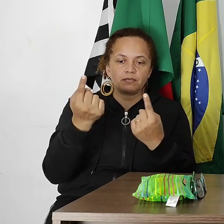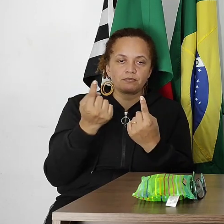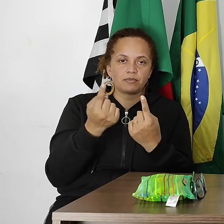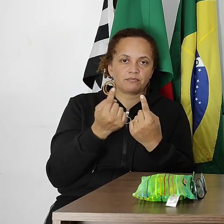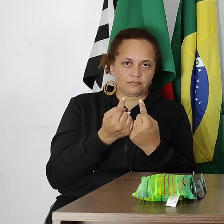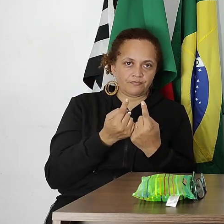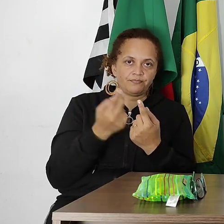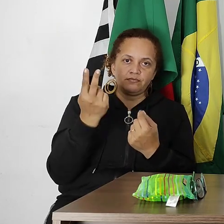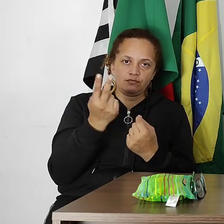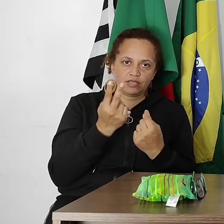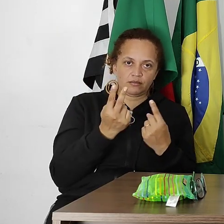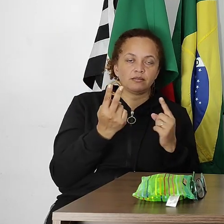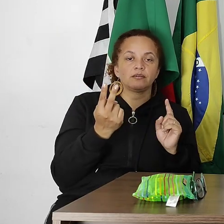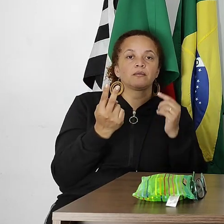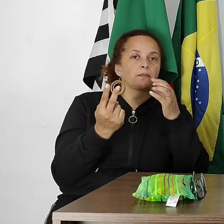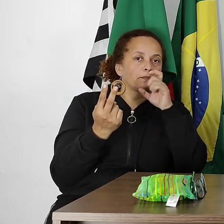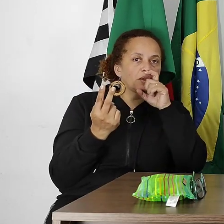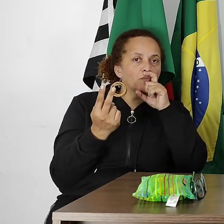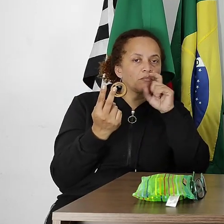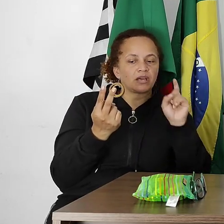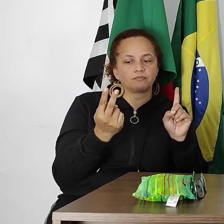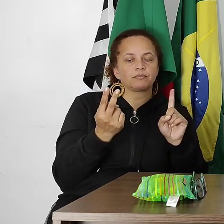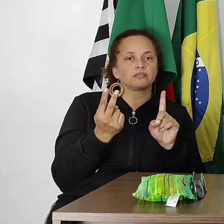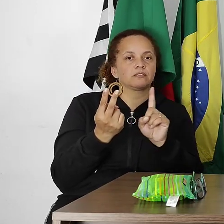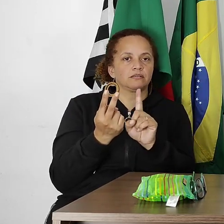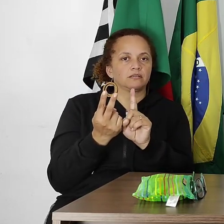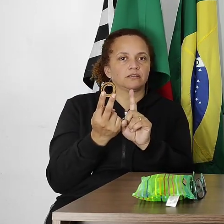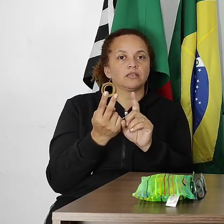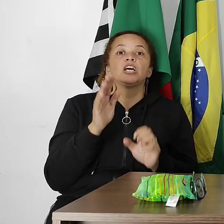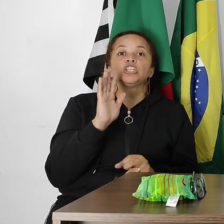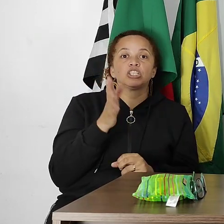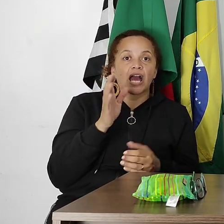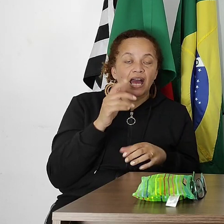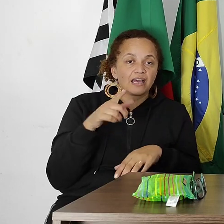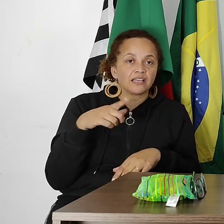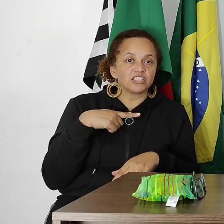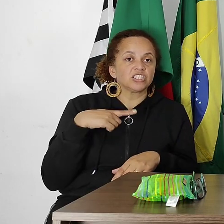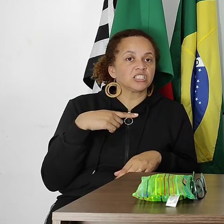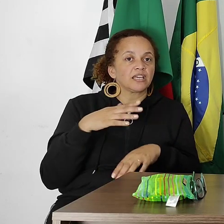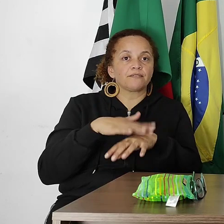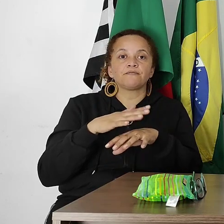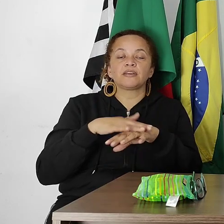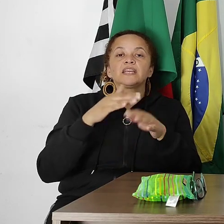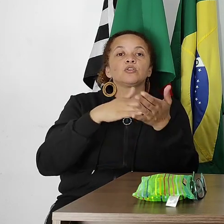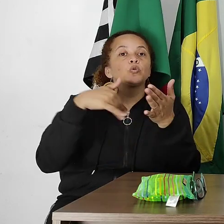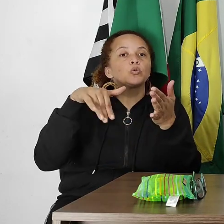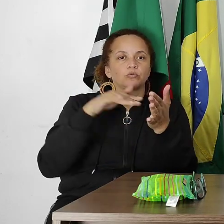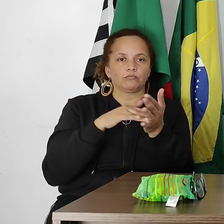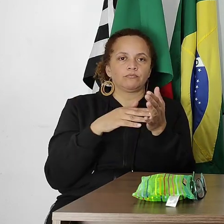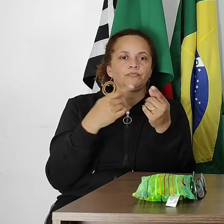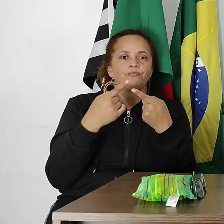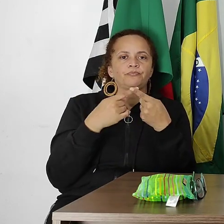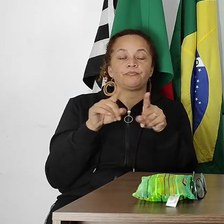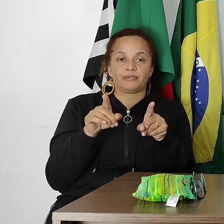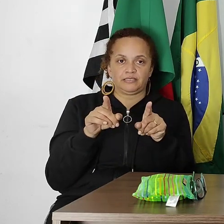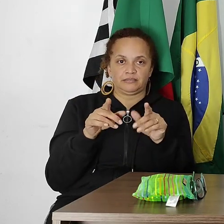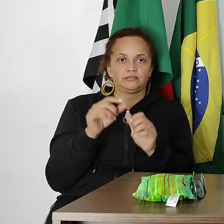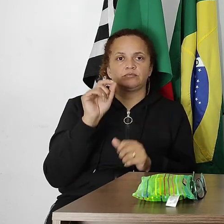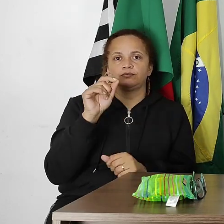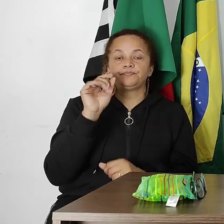gente estava lá na cozinha conversando, meu pai já tinha acertado tudo. O diabo se levantou de uma tal maneira naquele